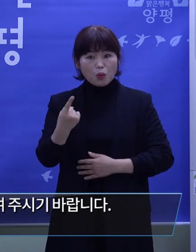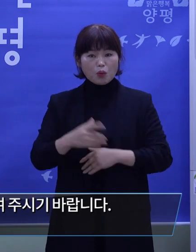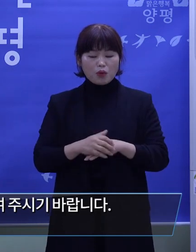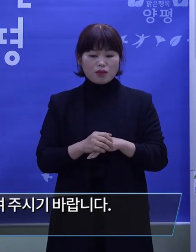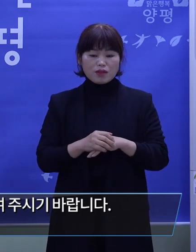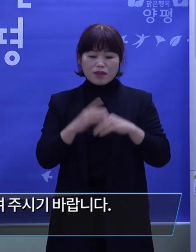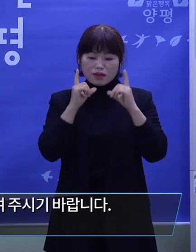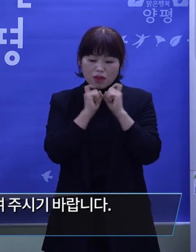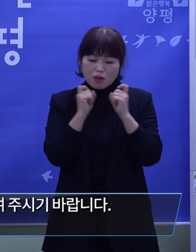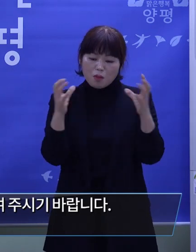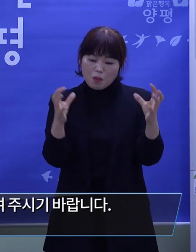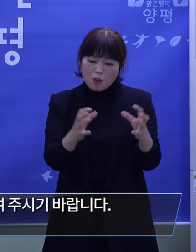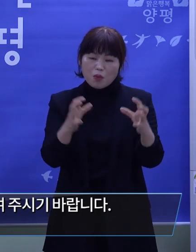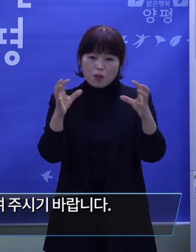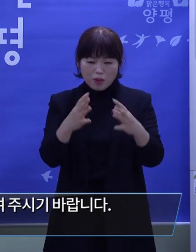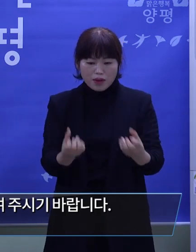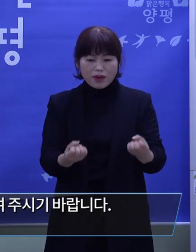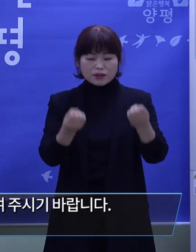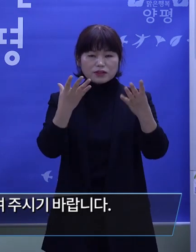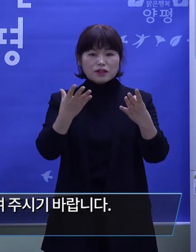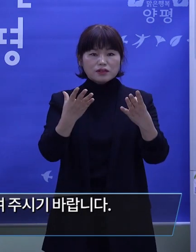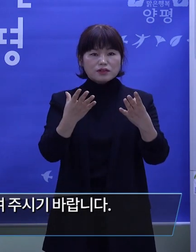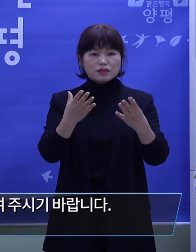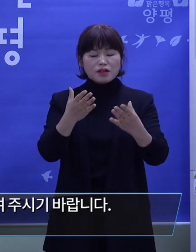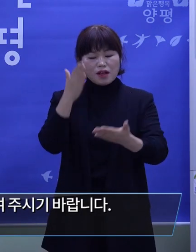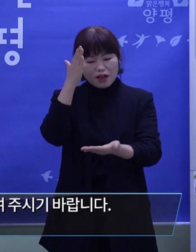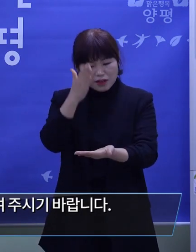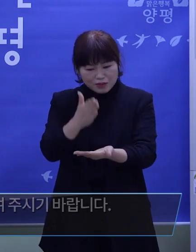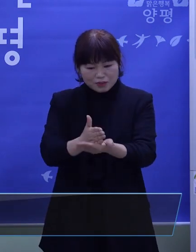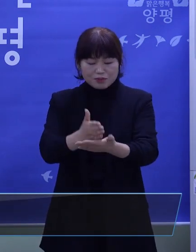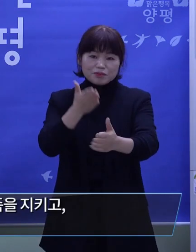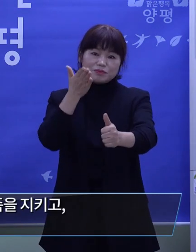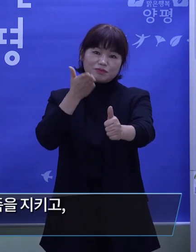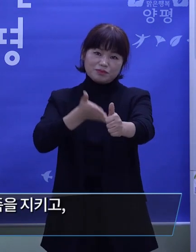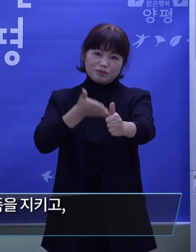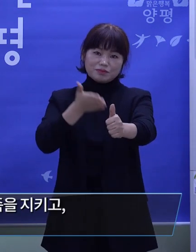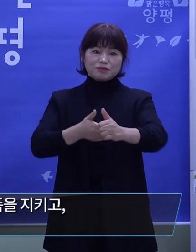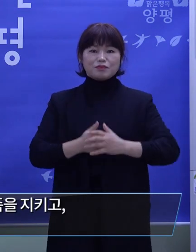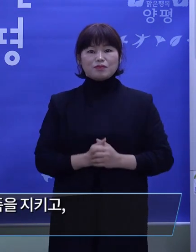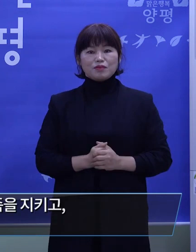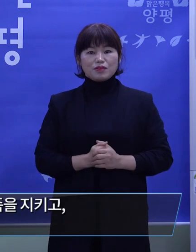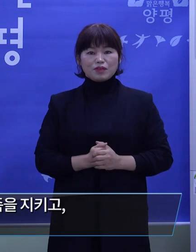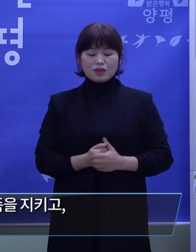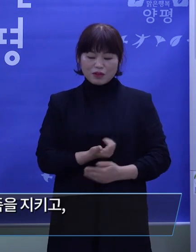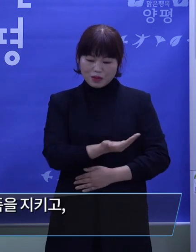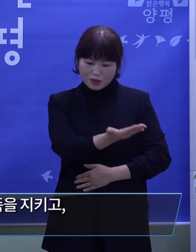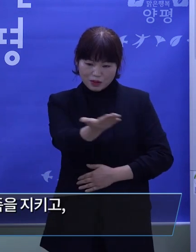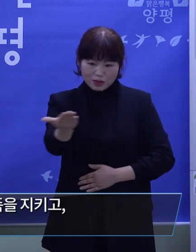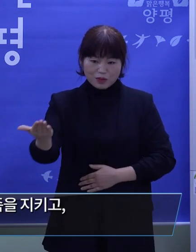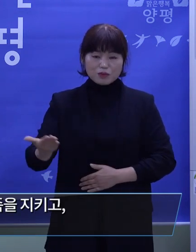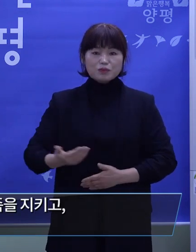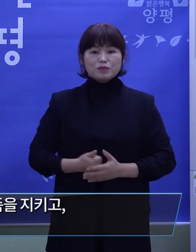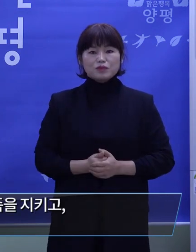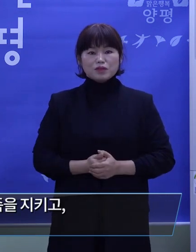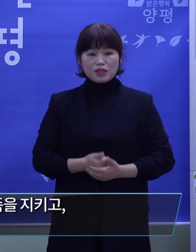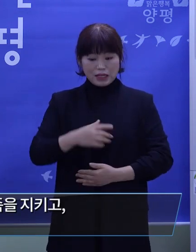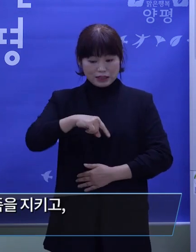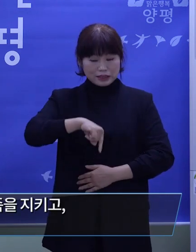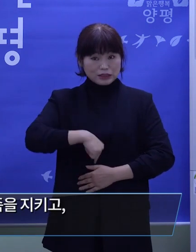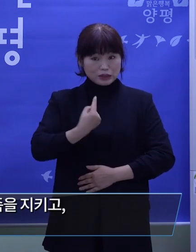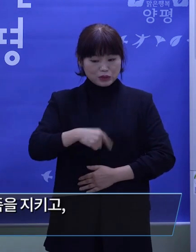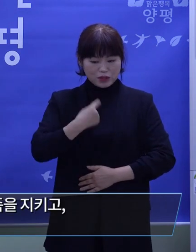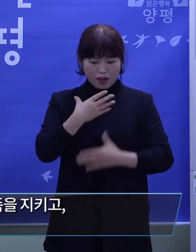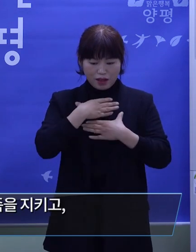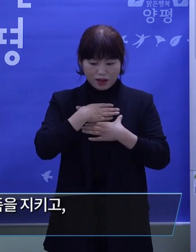모임은 최대한 자제하여 주시기 바랍니다. 존경하는 국민 여러분, 스스로를